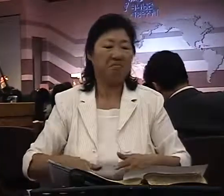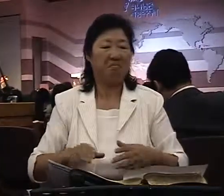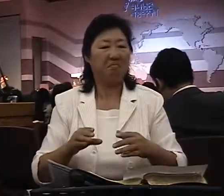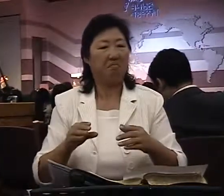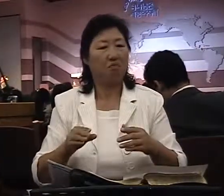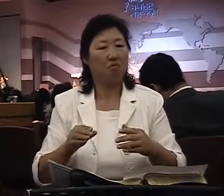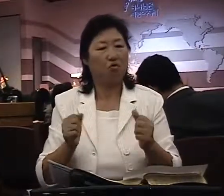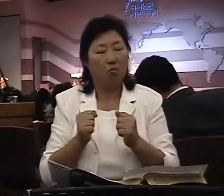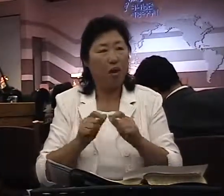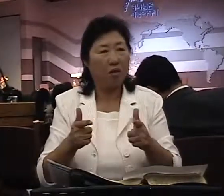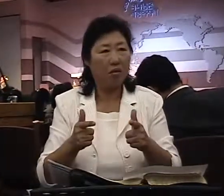그냥 토해낸 거예요.